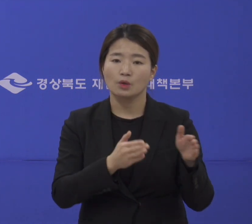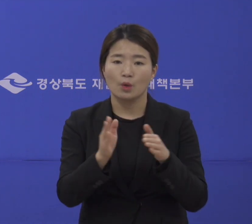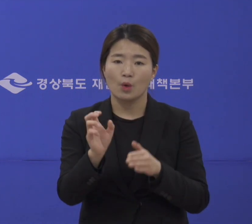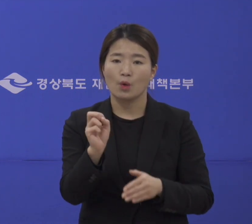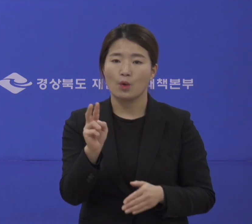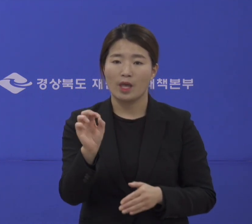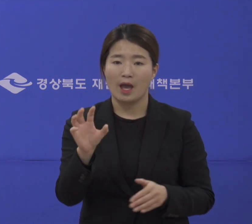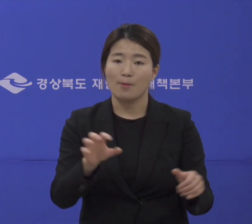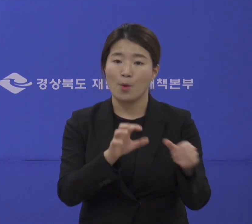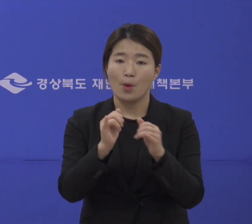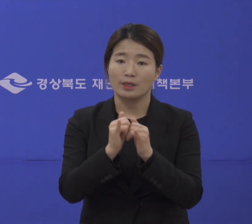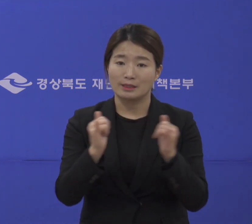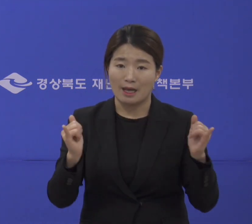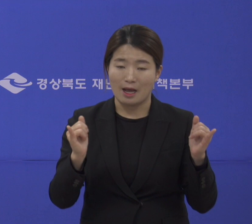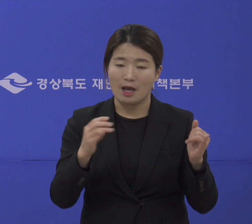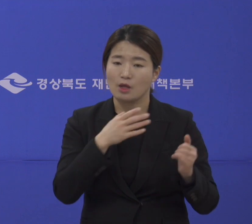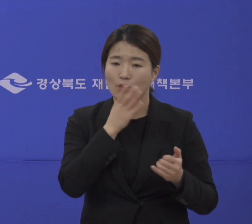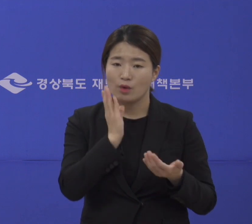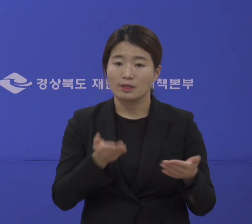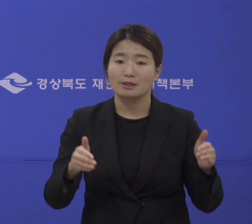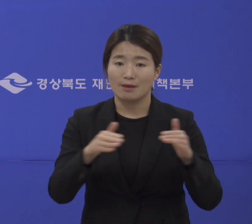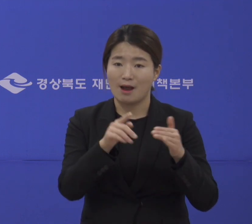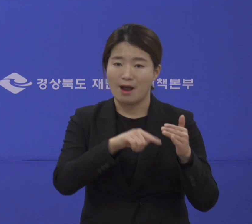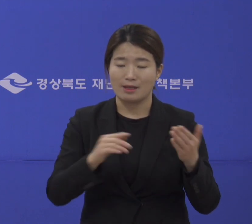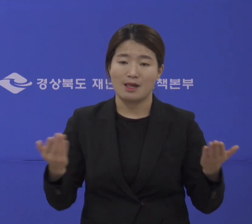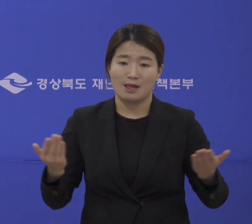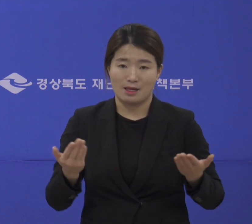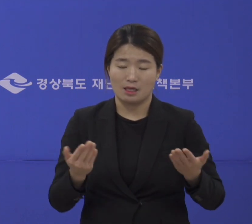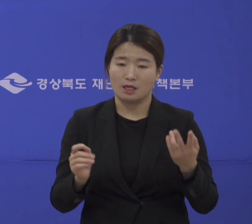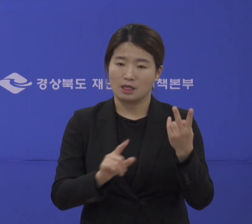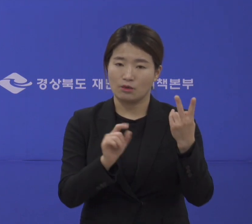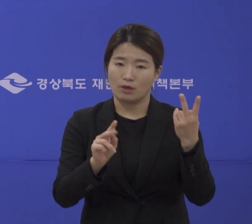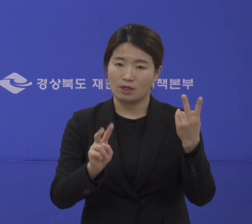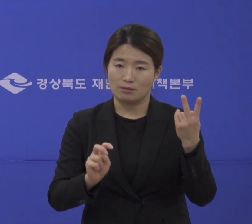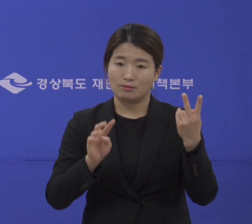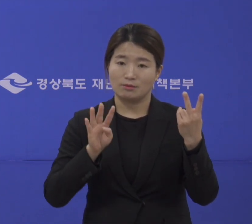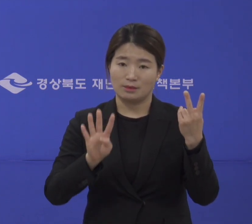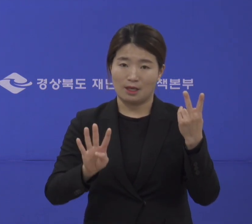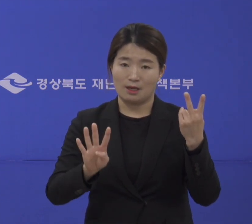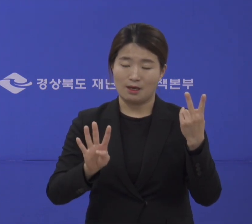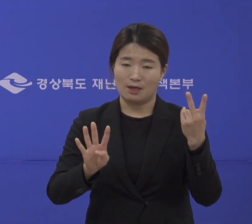요양보호사로 요양원에 요양보호사로 계셨는데 2월 24일 날